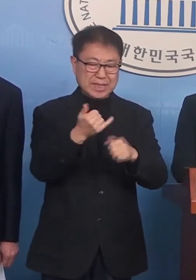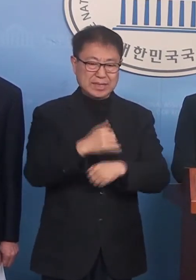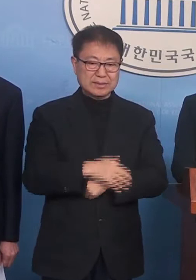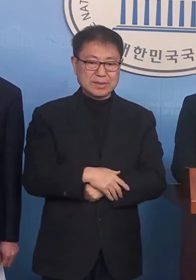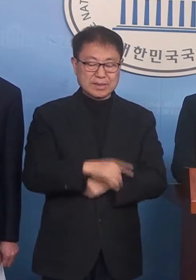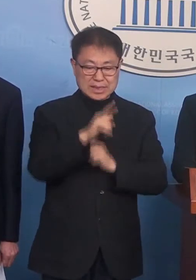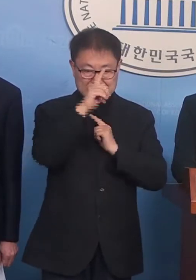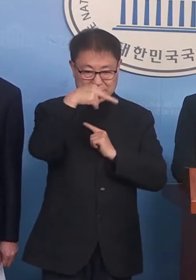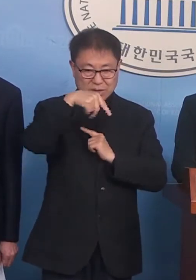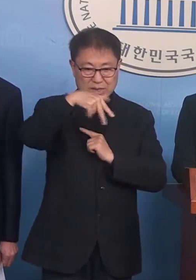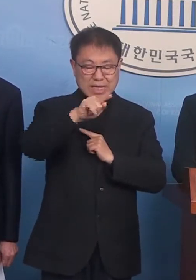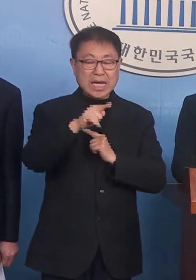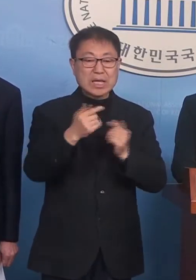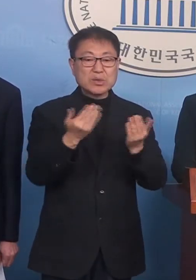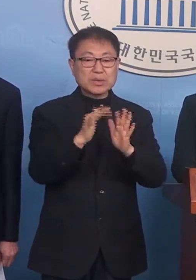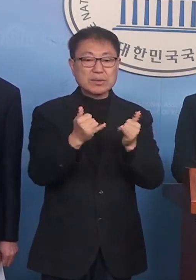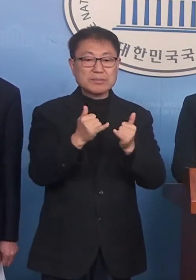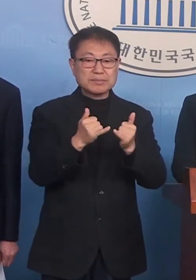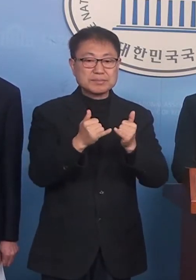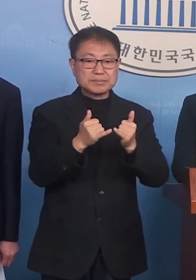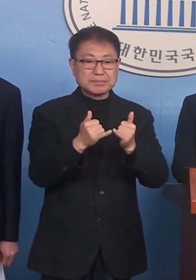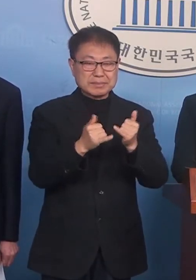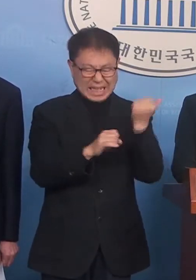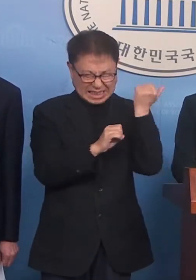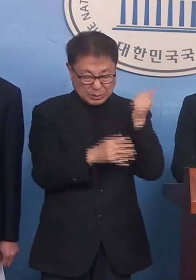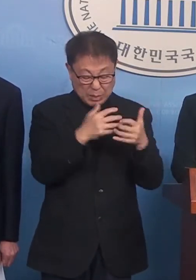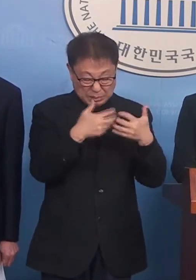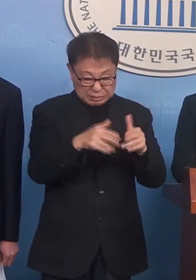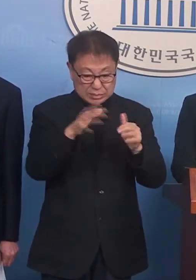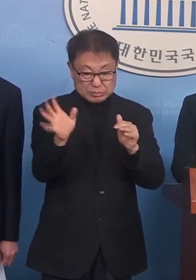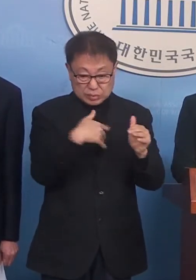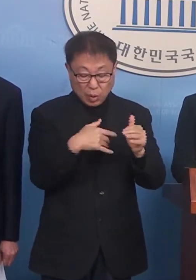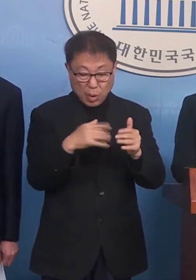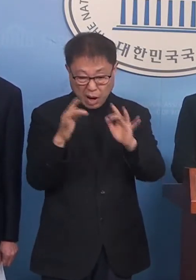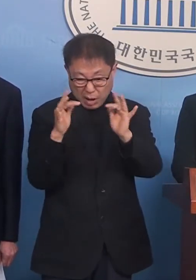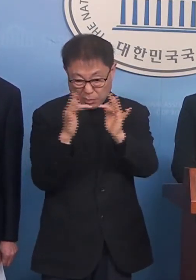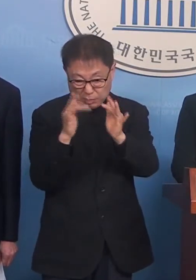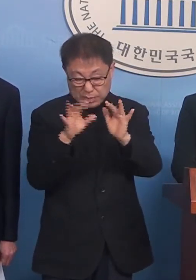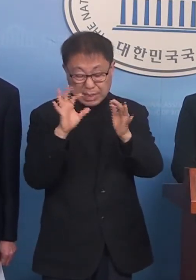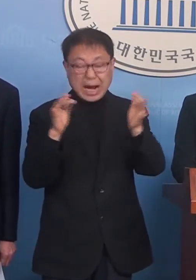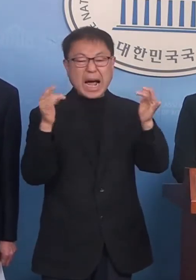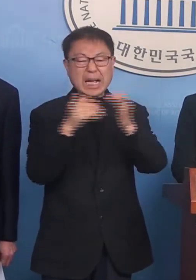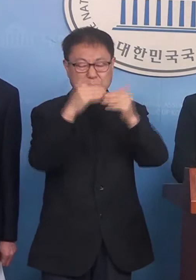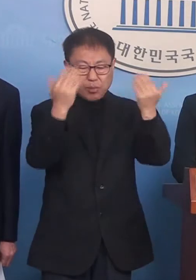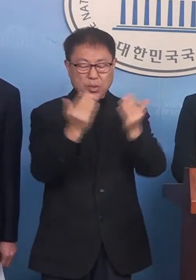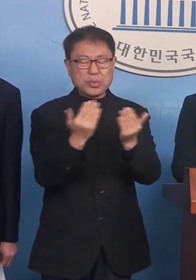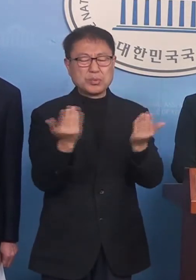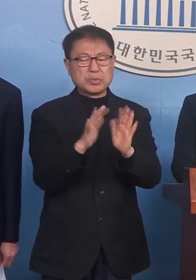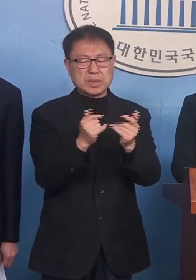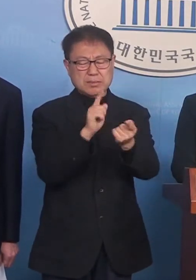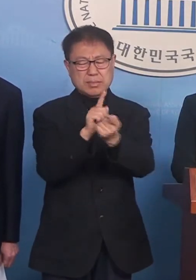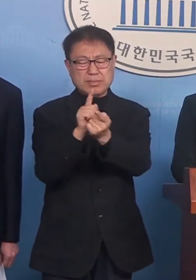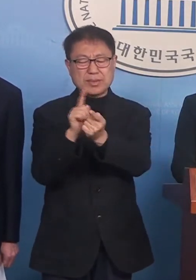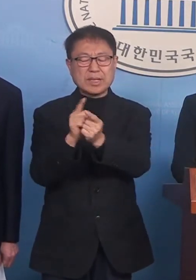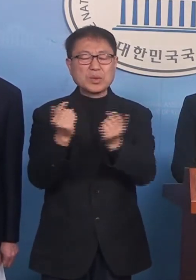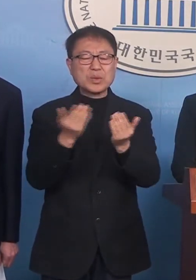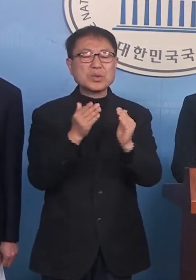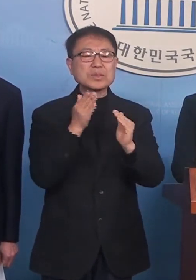그리고 이성재 노무사는 컨베이어 벨트부터 플랫폼까지 다양한 형태의 노동자들을 접해온